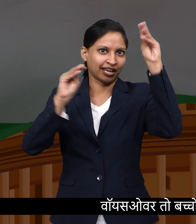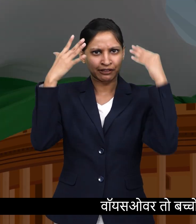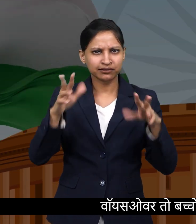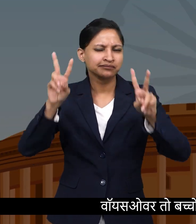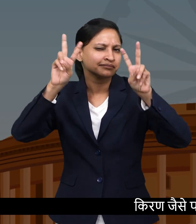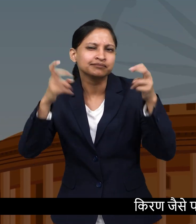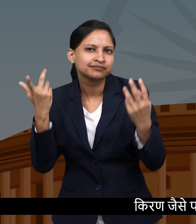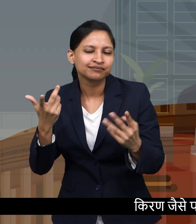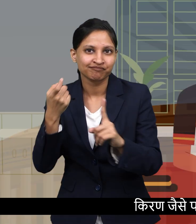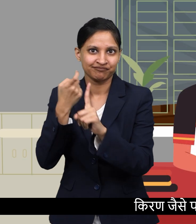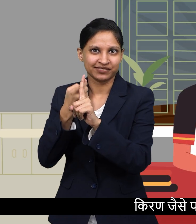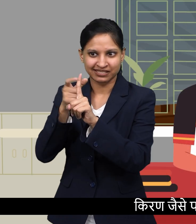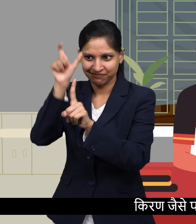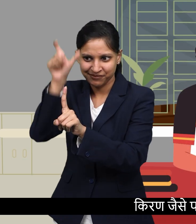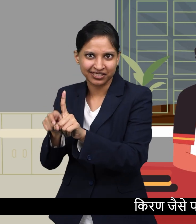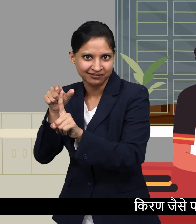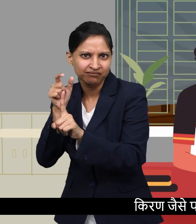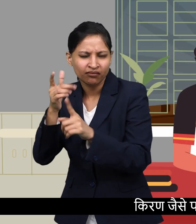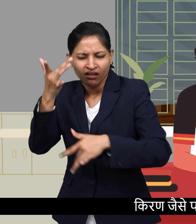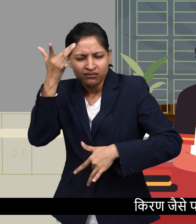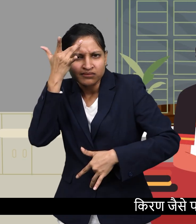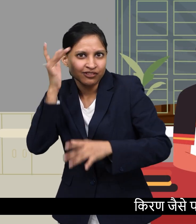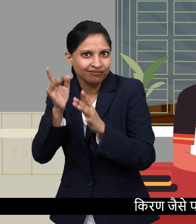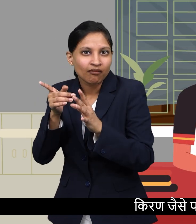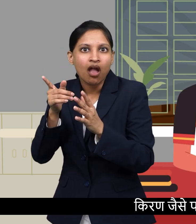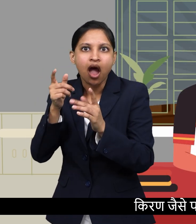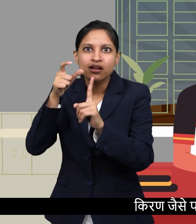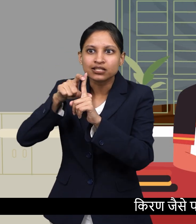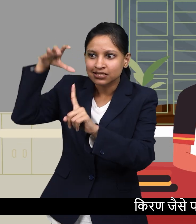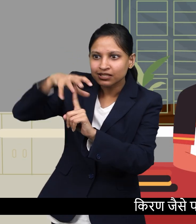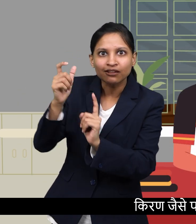जिला कलेक्टर किरण जैसे परिवारों की मदद कैसे करते हैं।